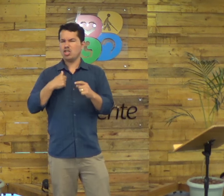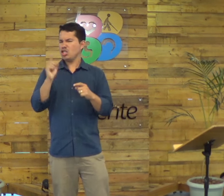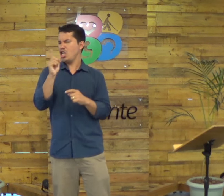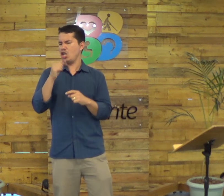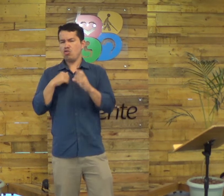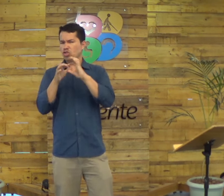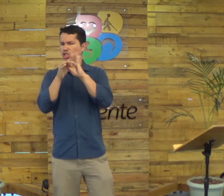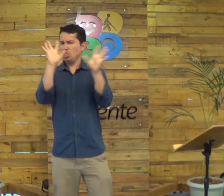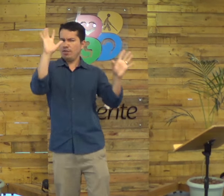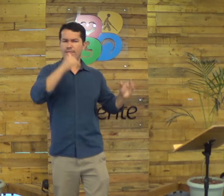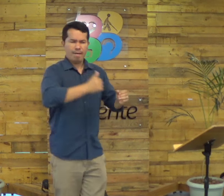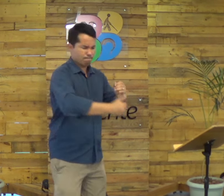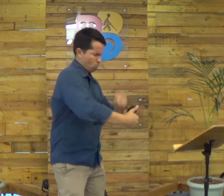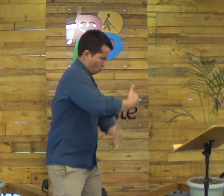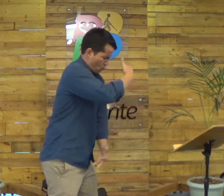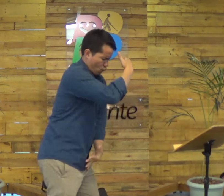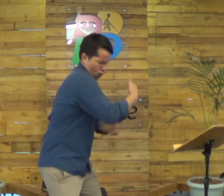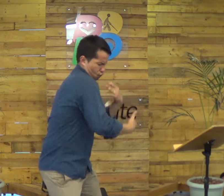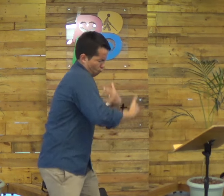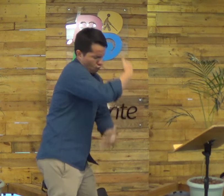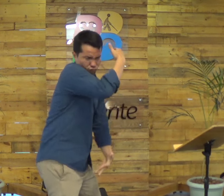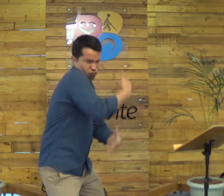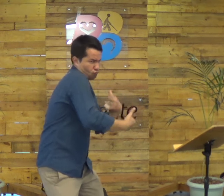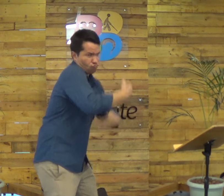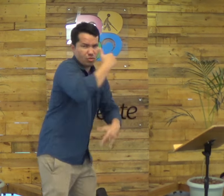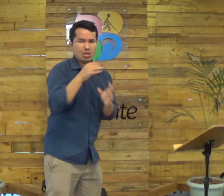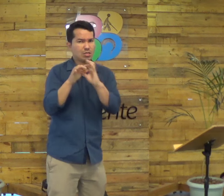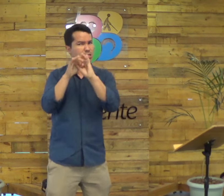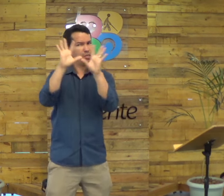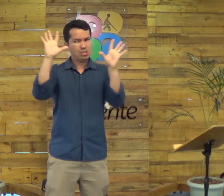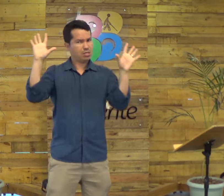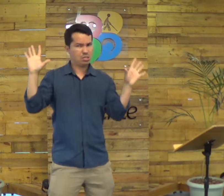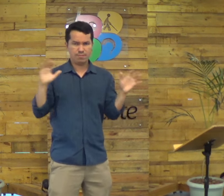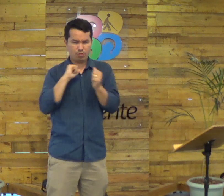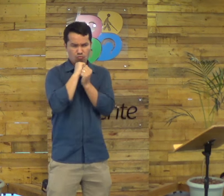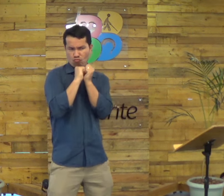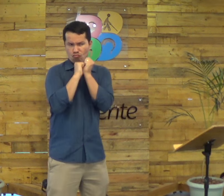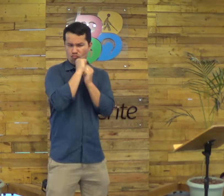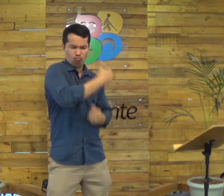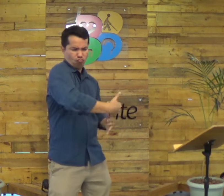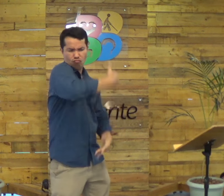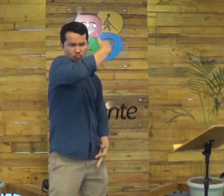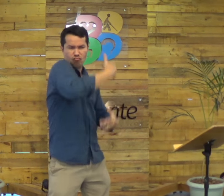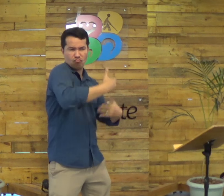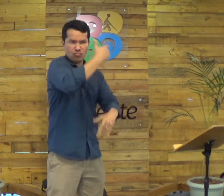Aí, depois, você vai, não, eu posso, depois, vai agarrar com ele, né? Pode, pode, claro.